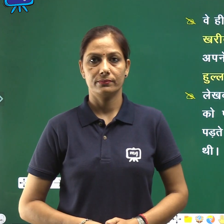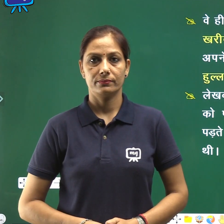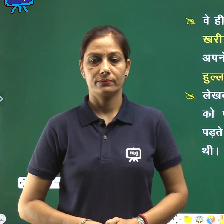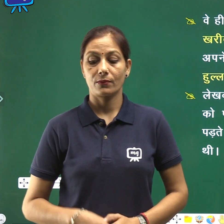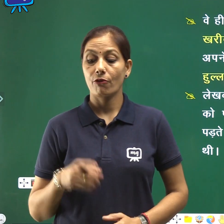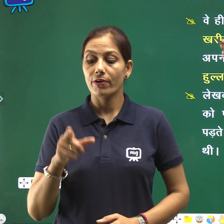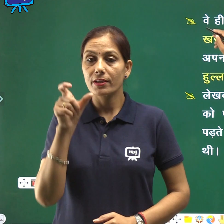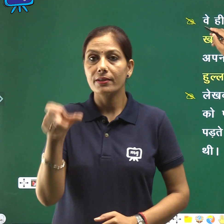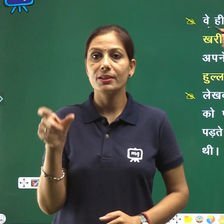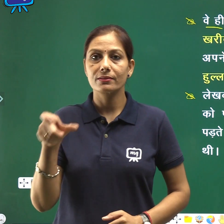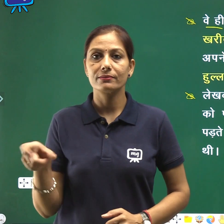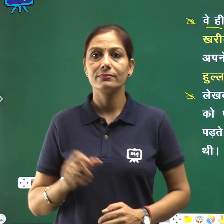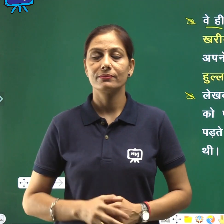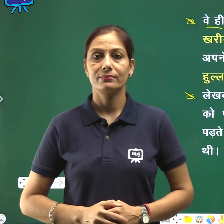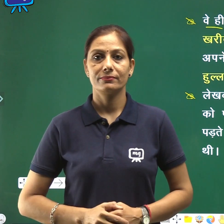वे ही